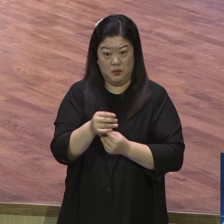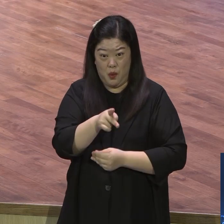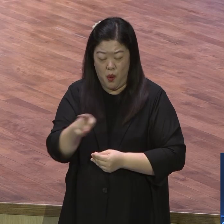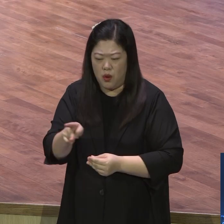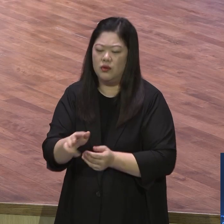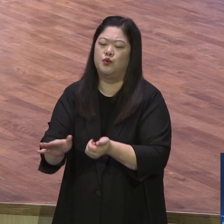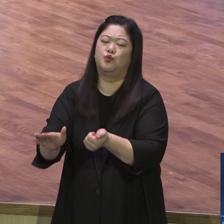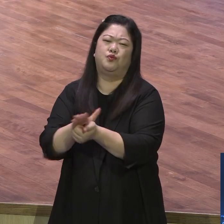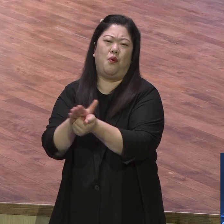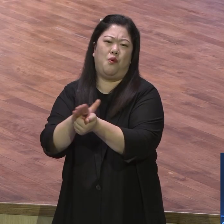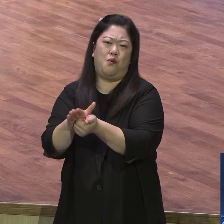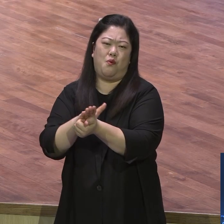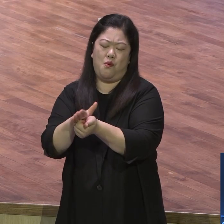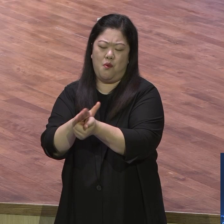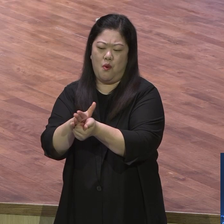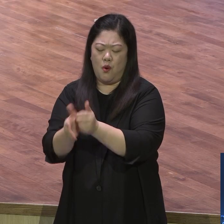거예요